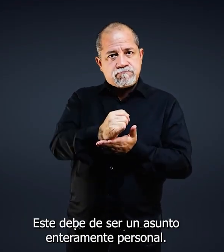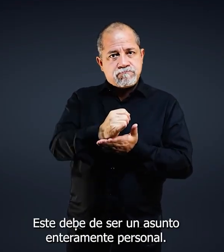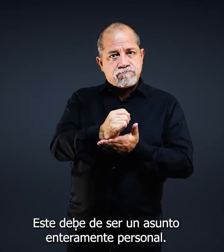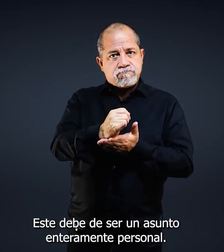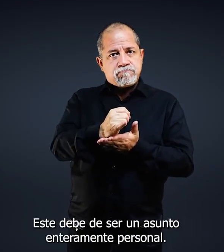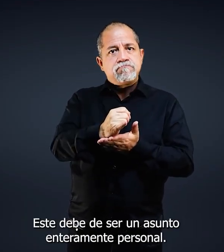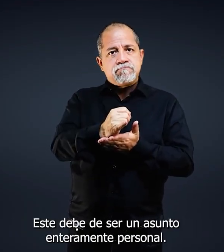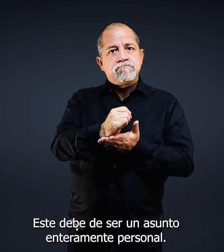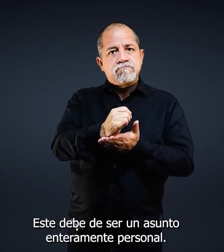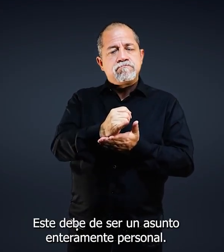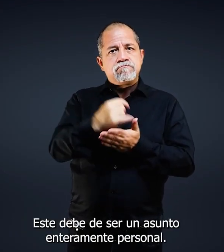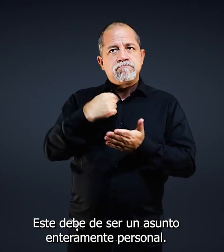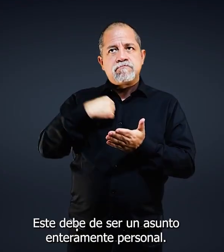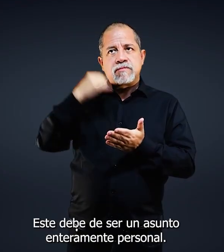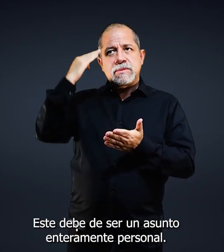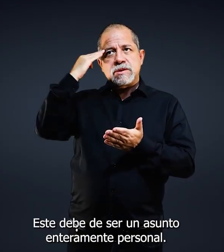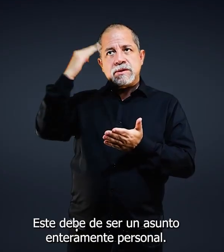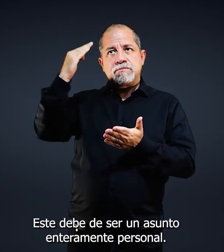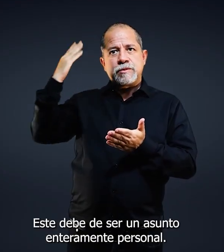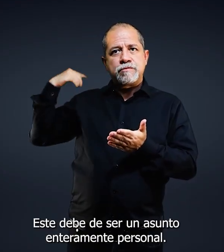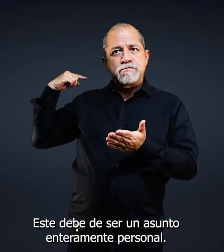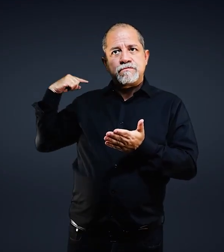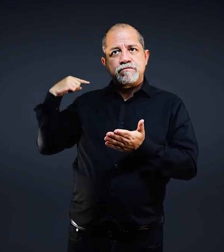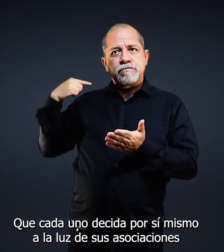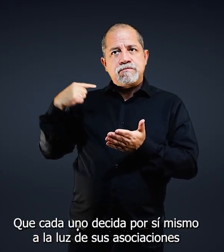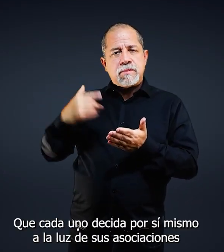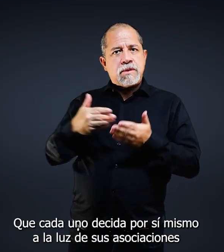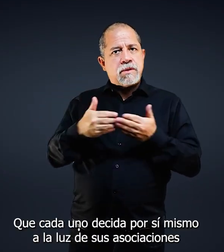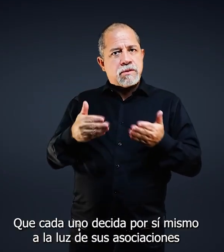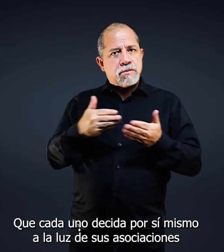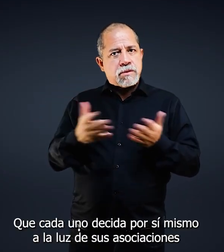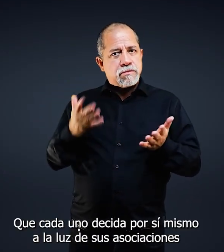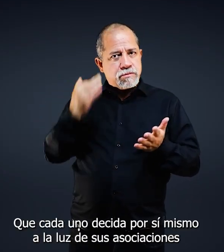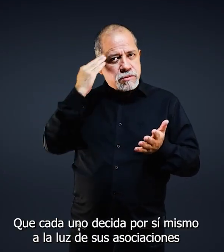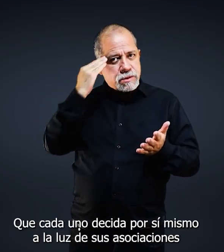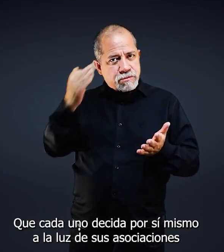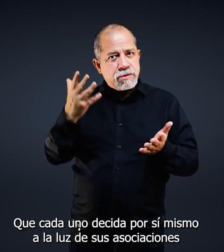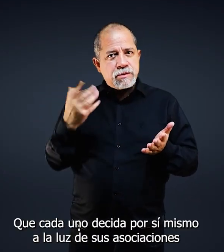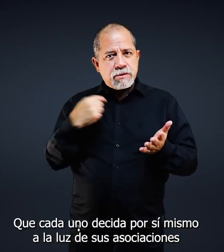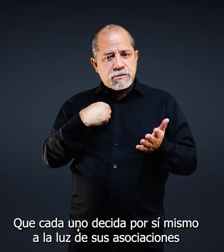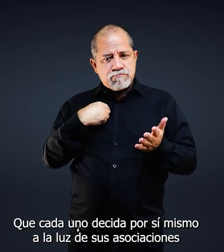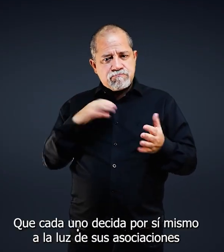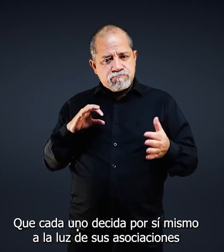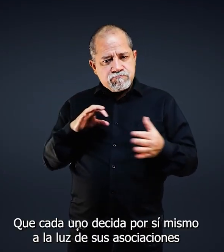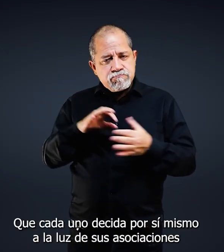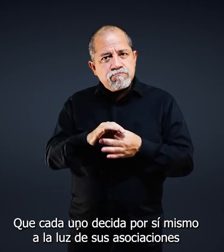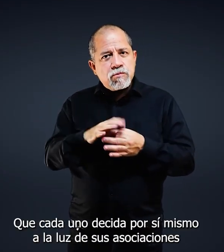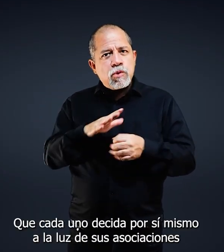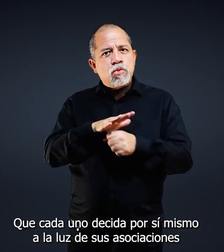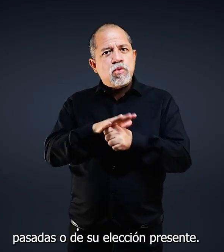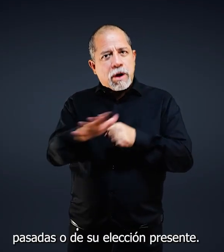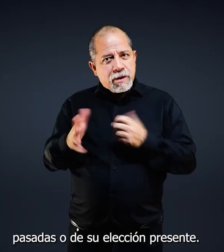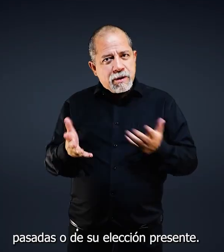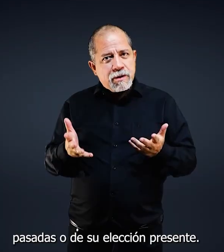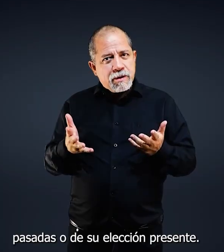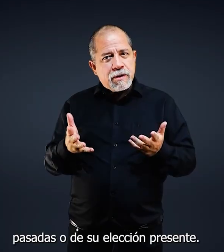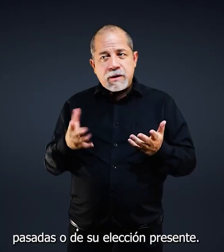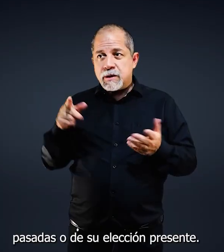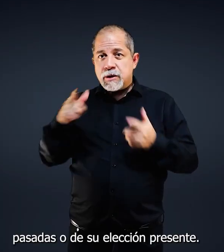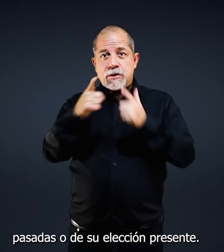asunto enteramente personal que cada uno decida por sí mismo a la luz de sus asociaciones pasadas o de su